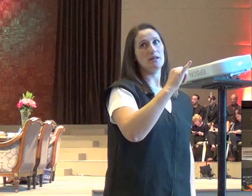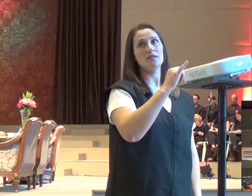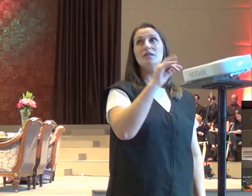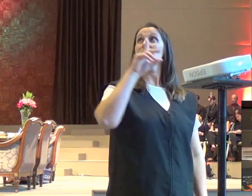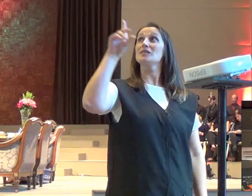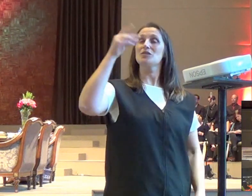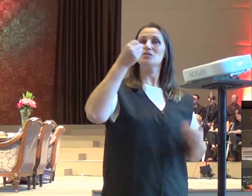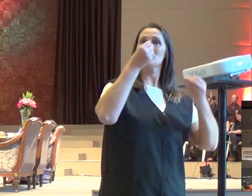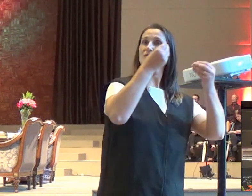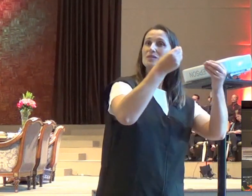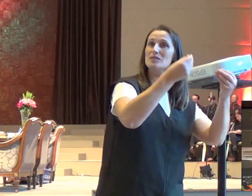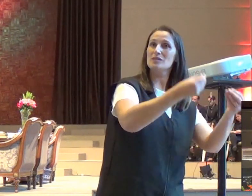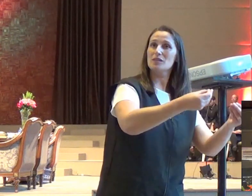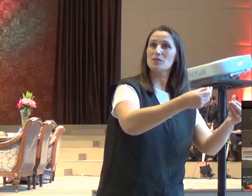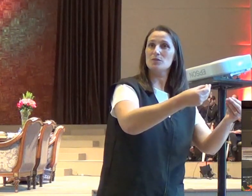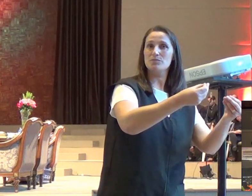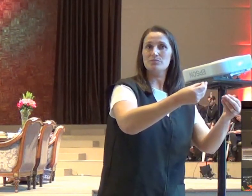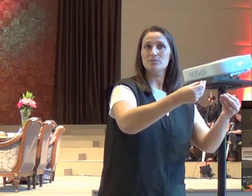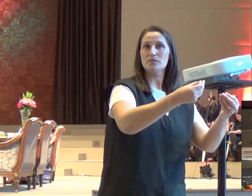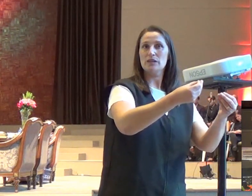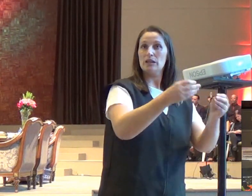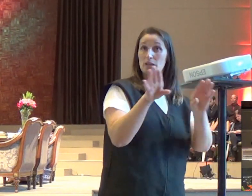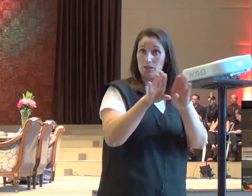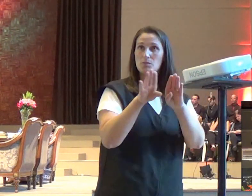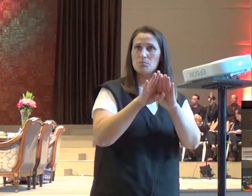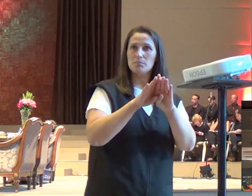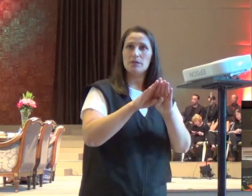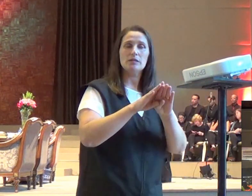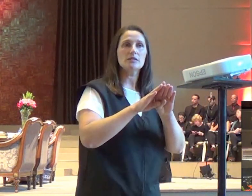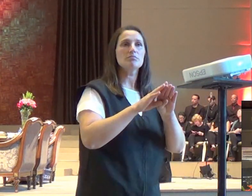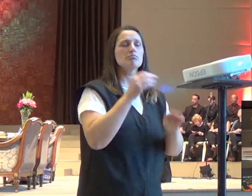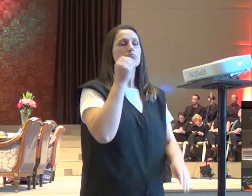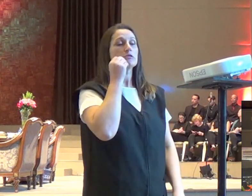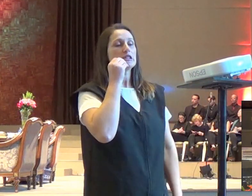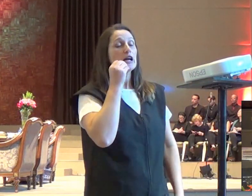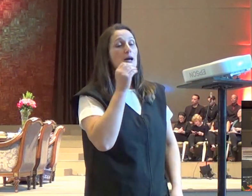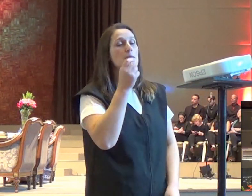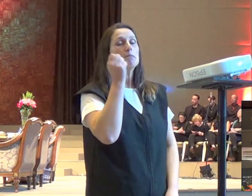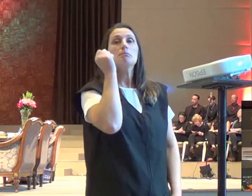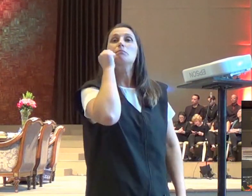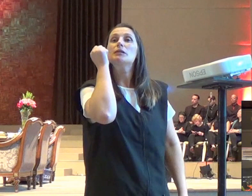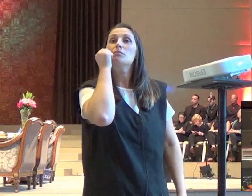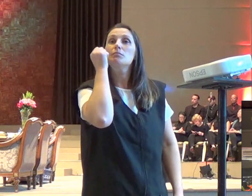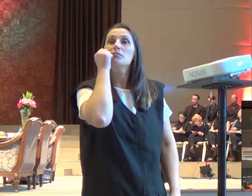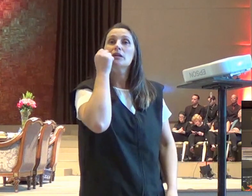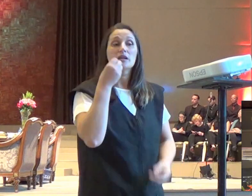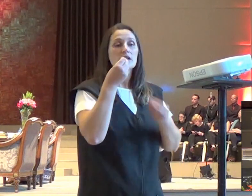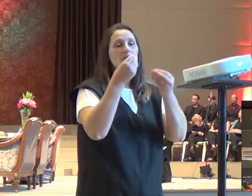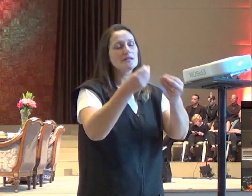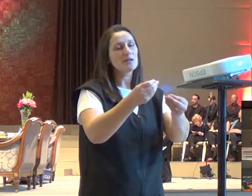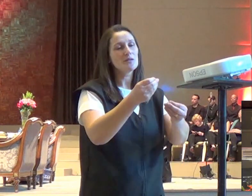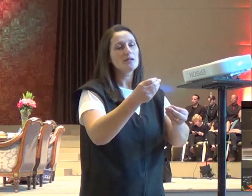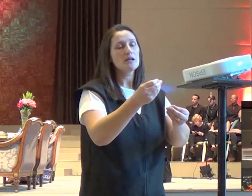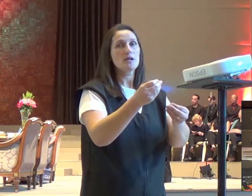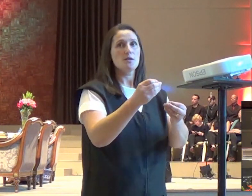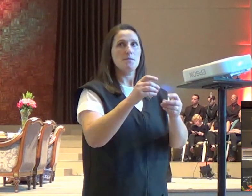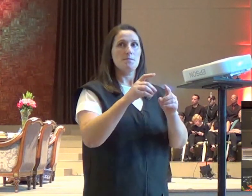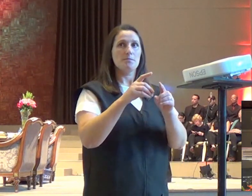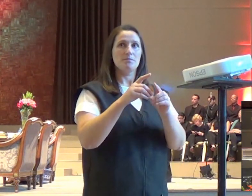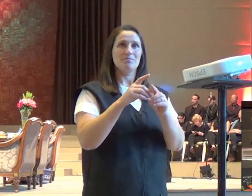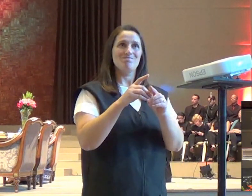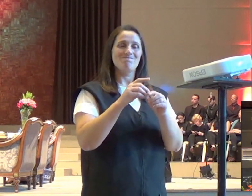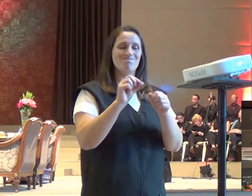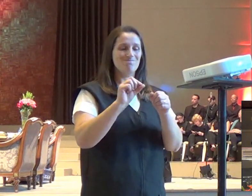Deus deu um privilégio à mãe, quando deu a ela uma pitadinha do sabor da